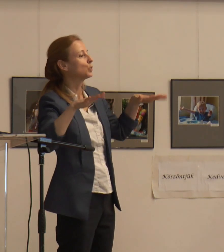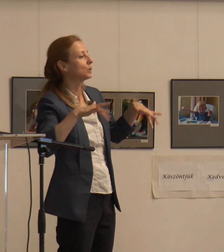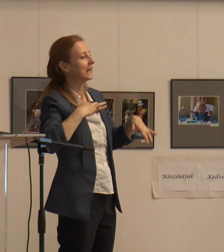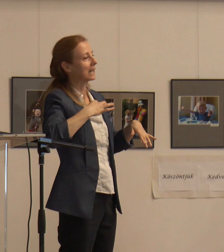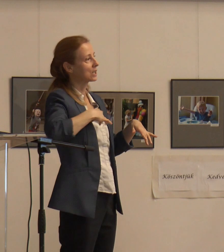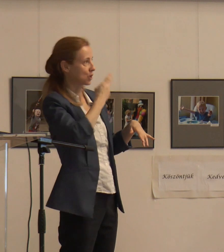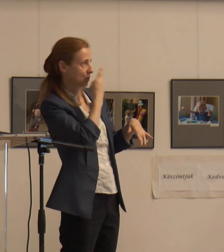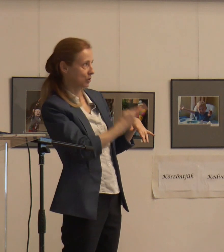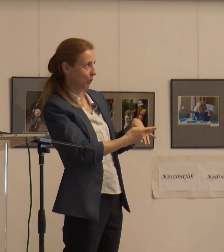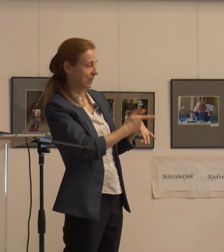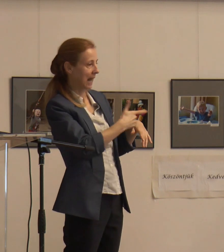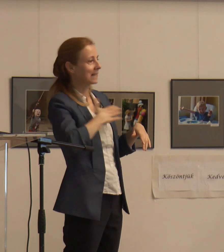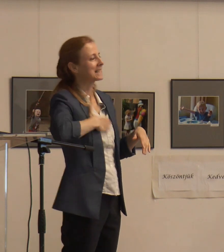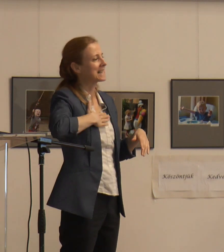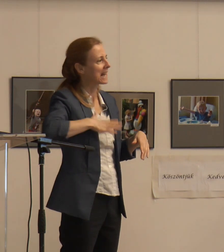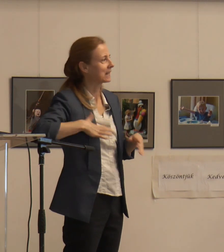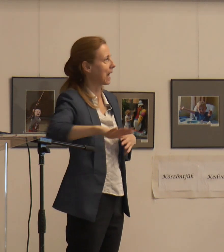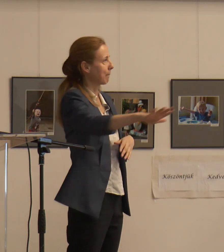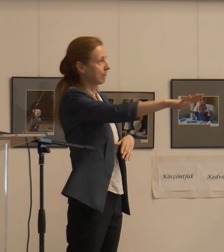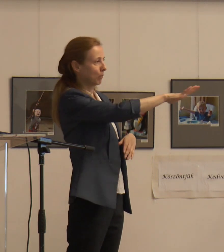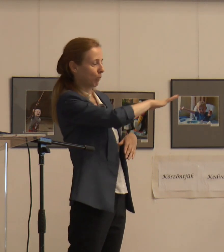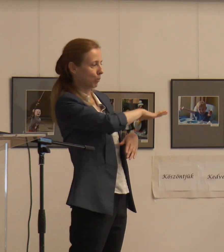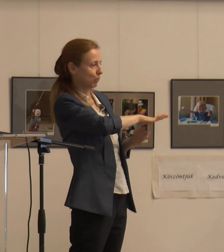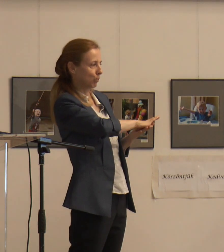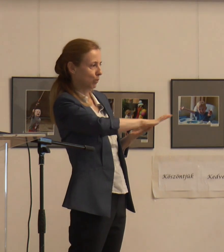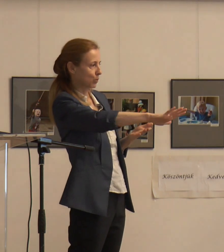lát. Szeretem a pusztát,